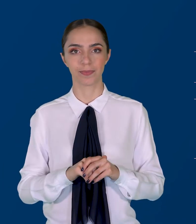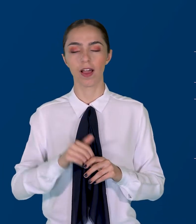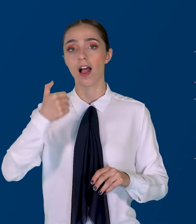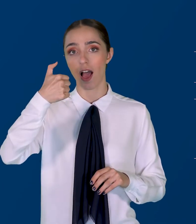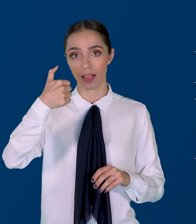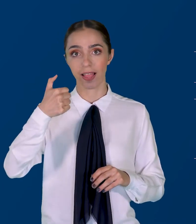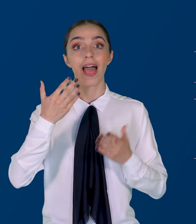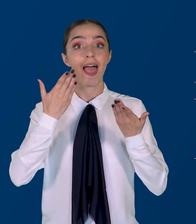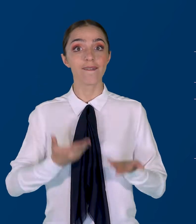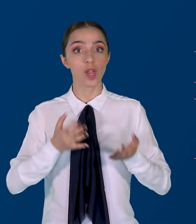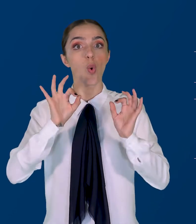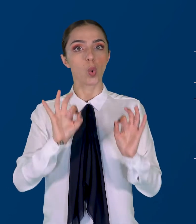ise ABD TNO.